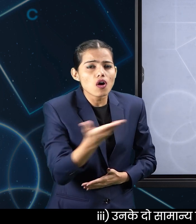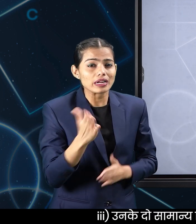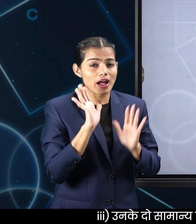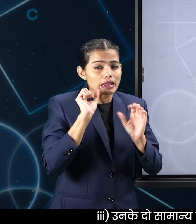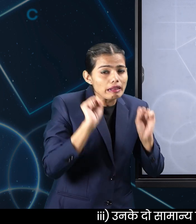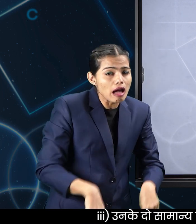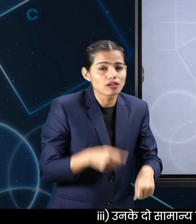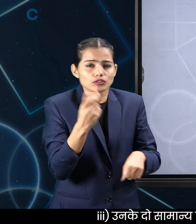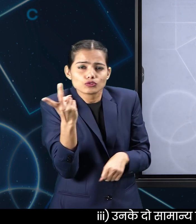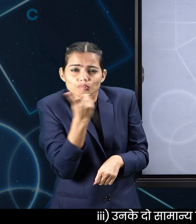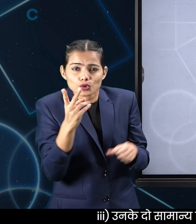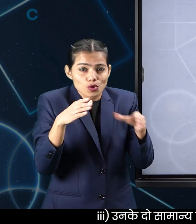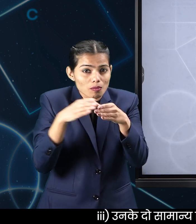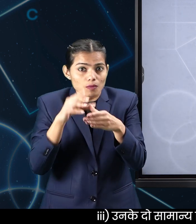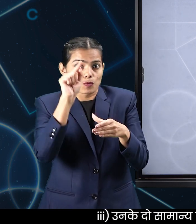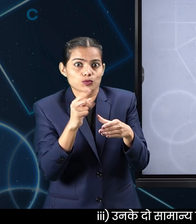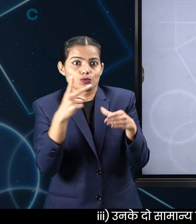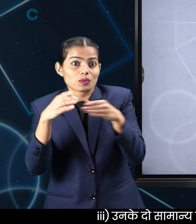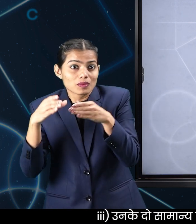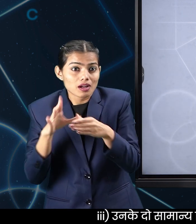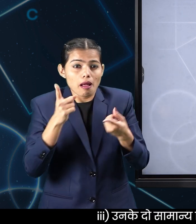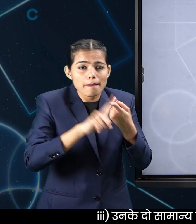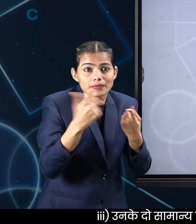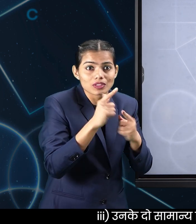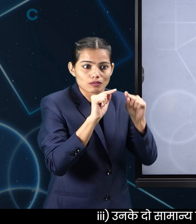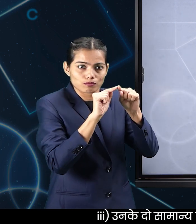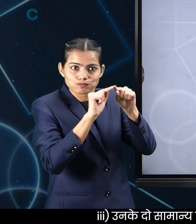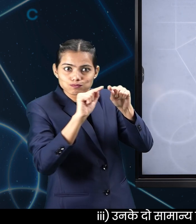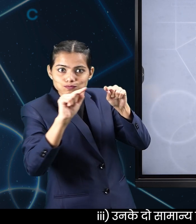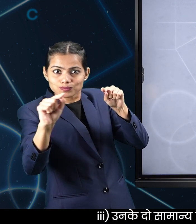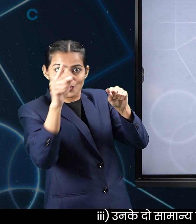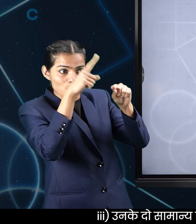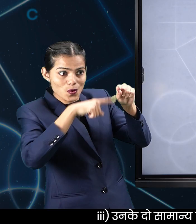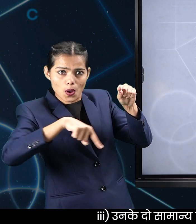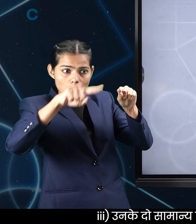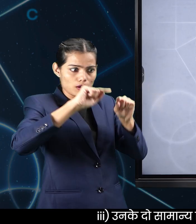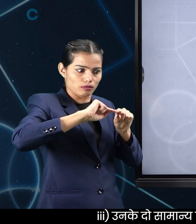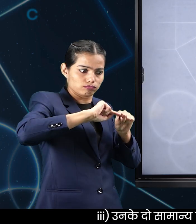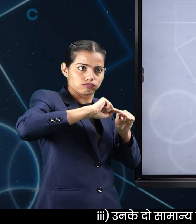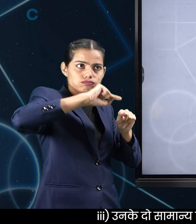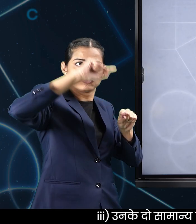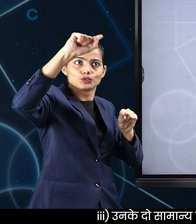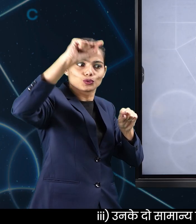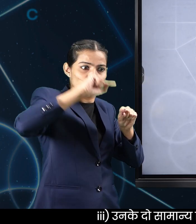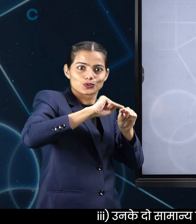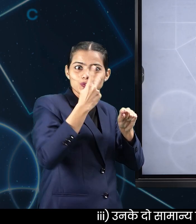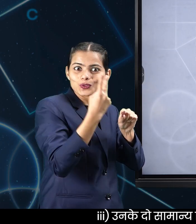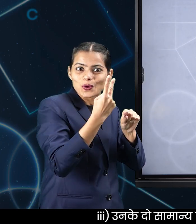3 उनके दो सामान्य बिंदु हो सकते हैं। इस मामले में रेखा वृत्त को काटती है।